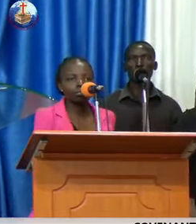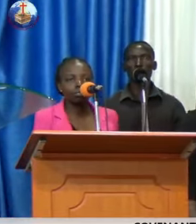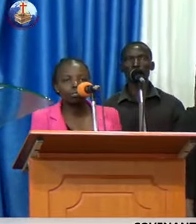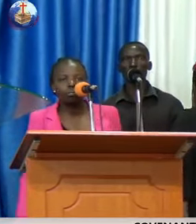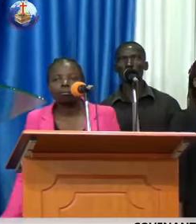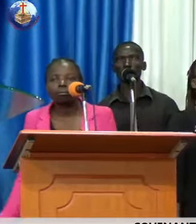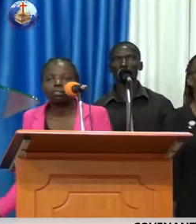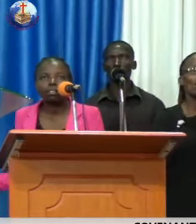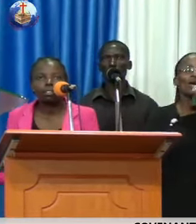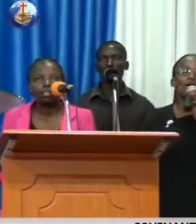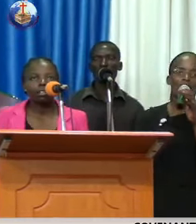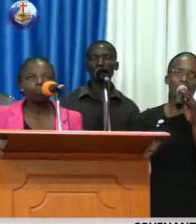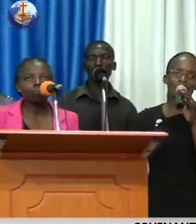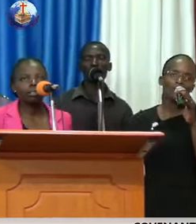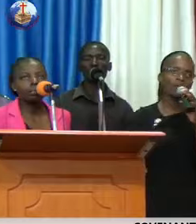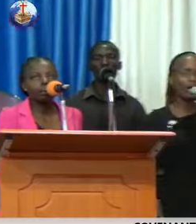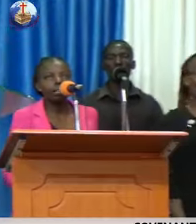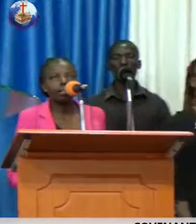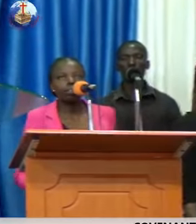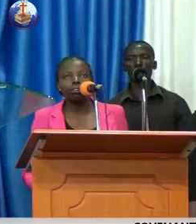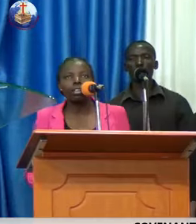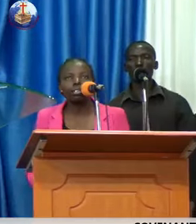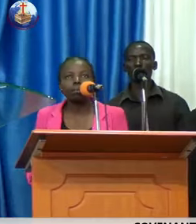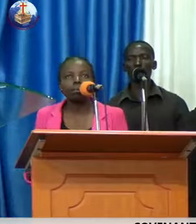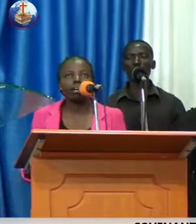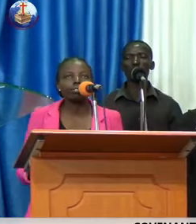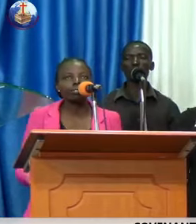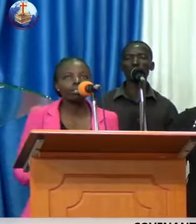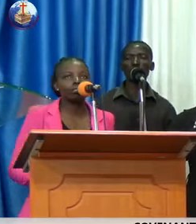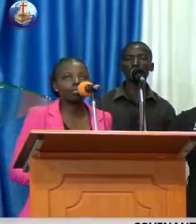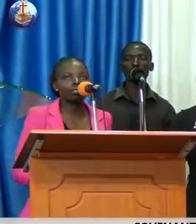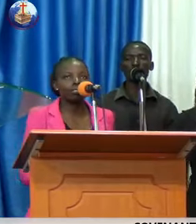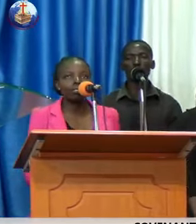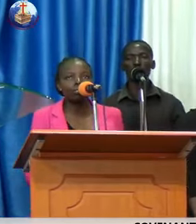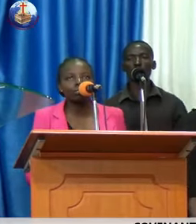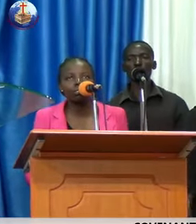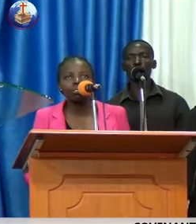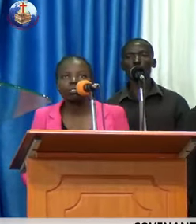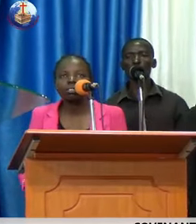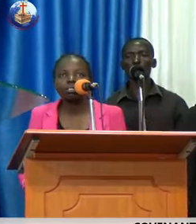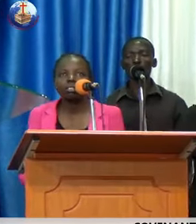wetu. Dhambi ni mbaya uleta mauti kwetu.